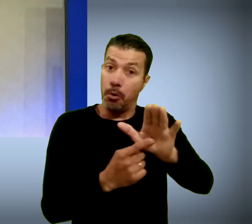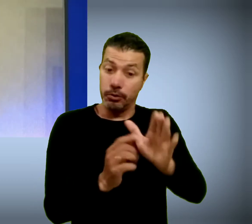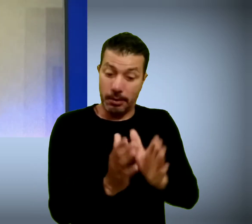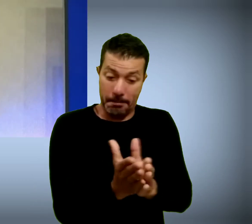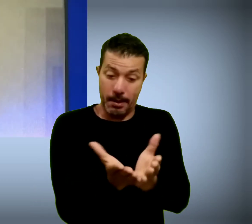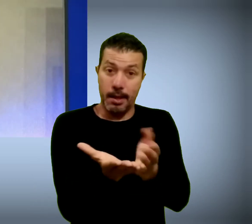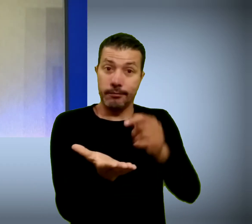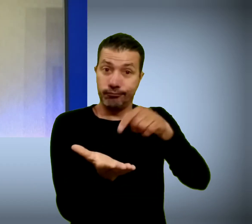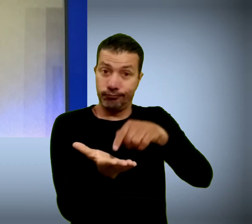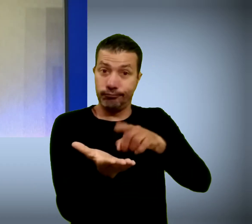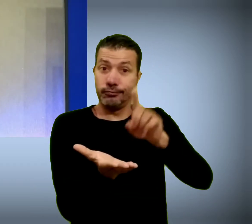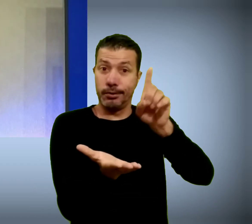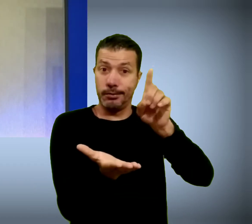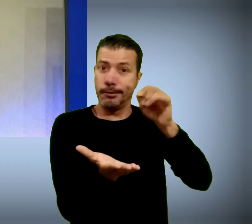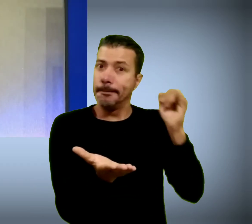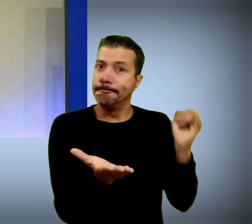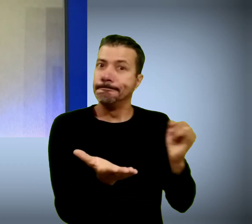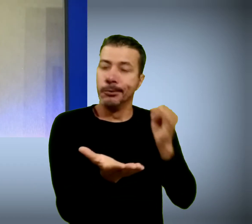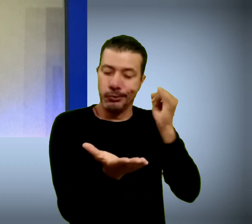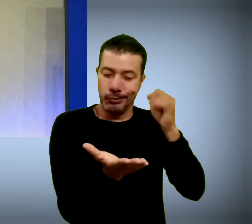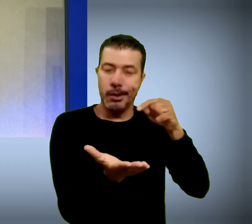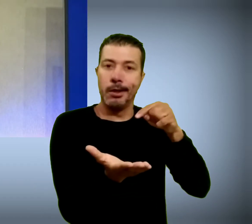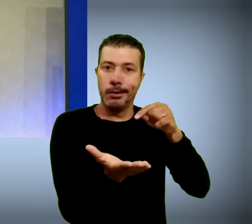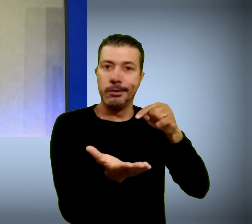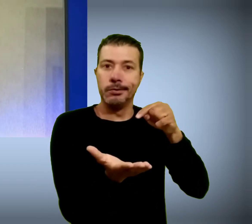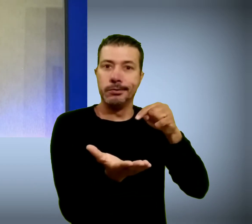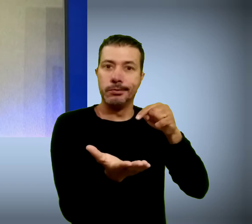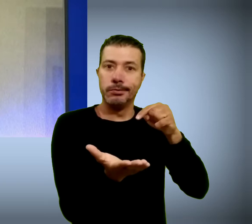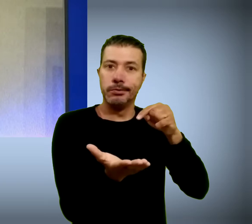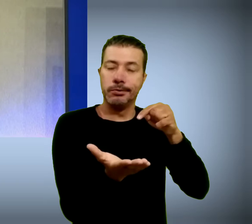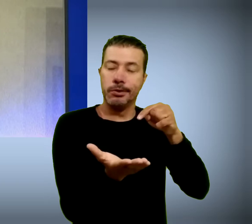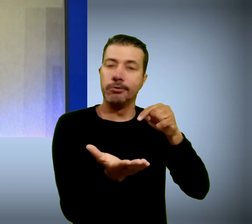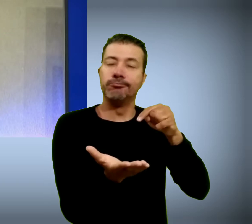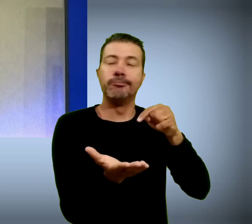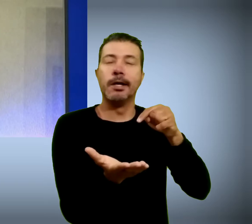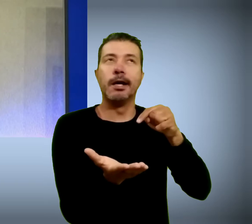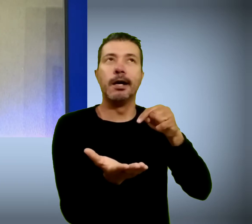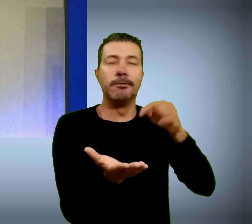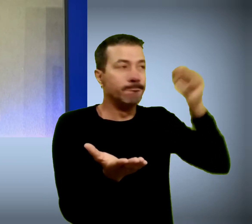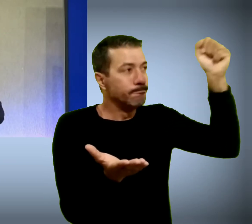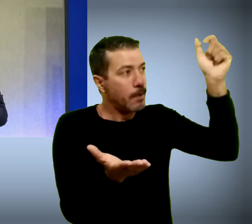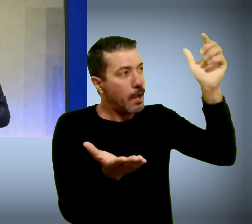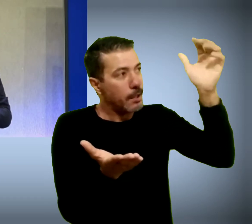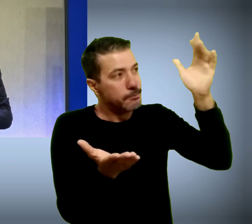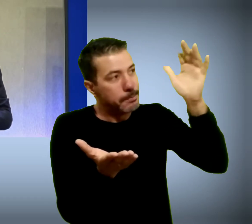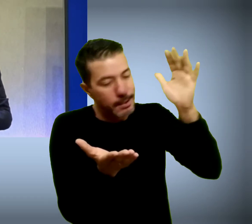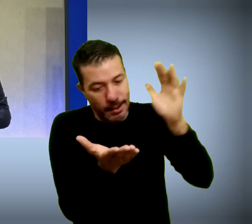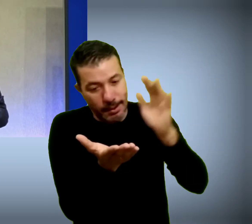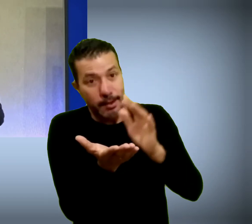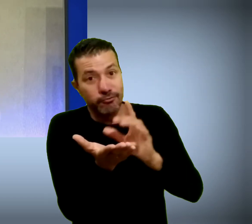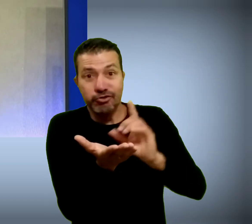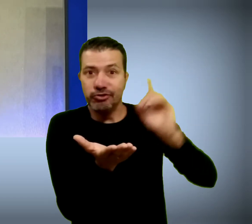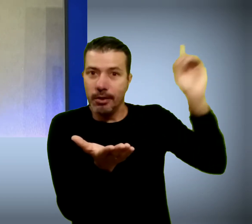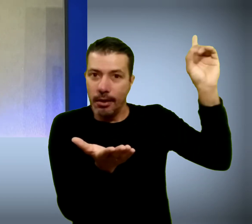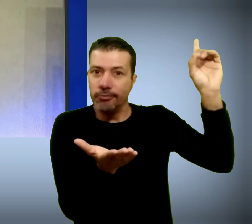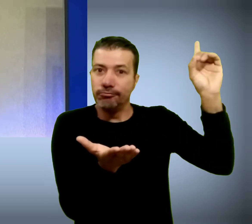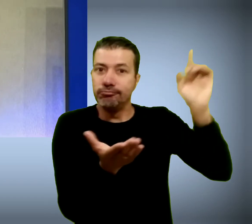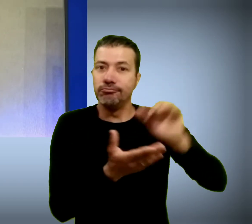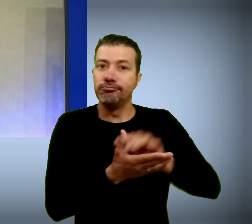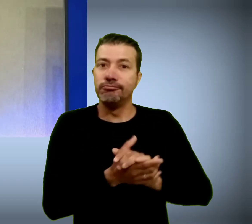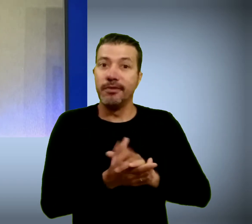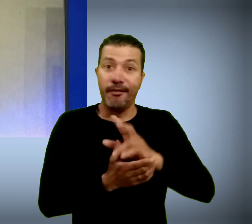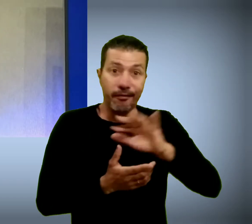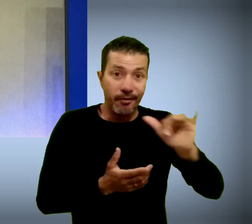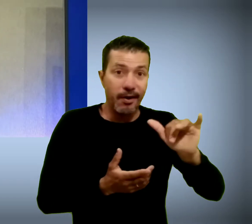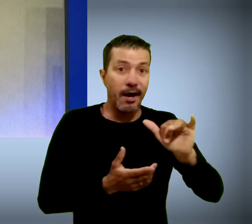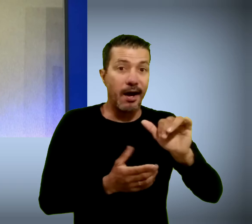Bíblia é importante, como a Bíblia realmente tem uma inspiração divina, Se você ainda não viu, por favor,